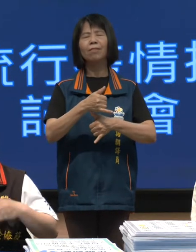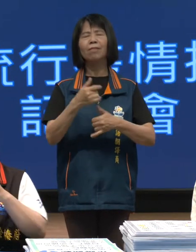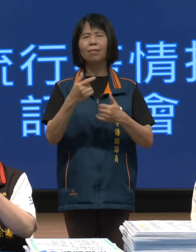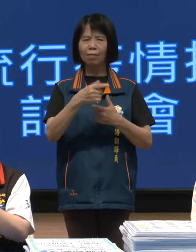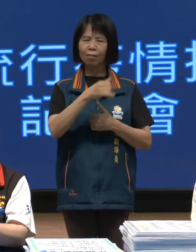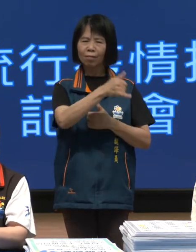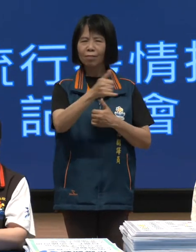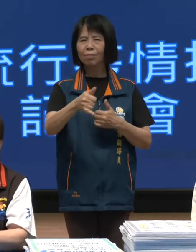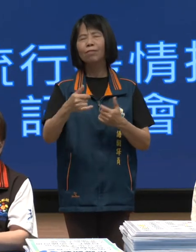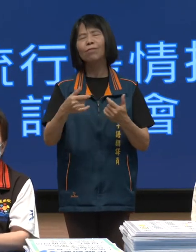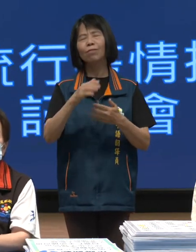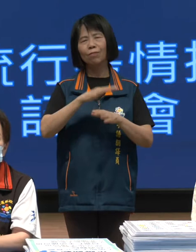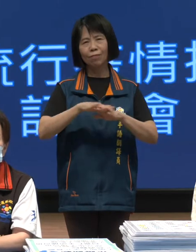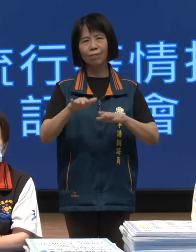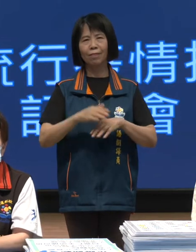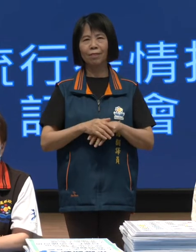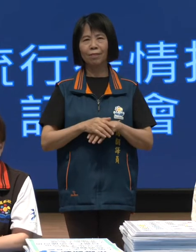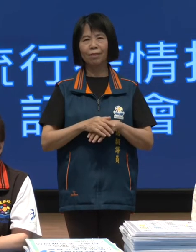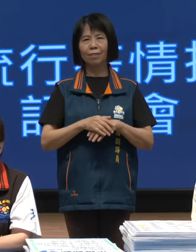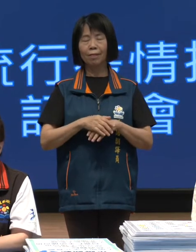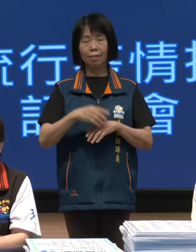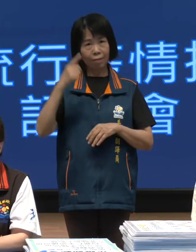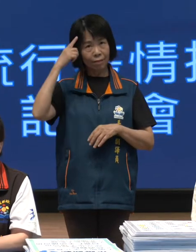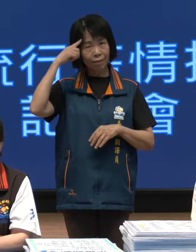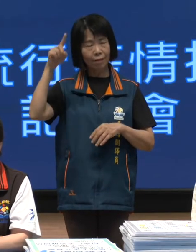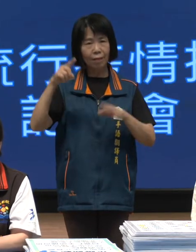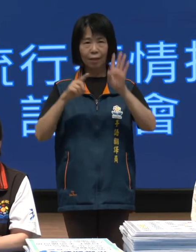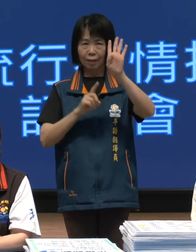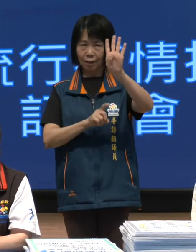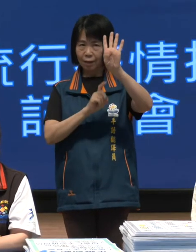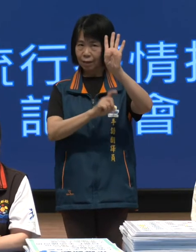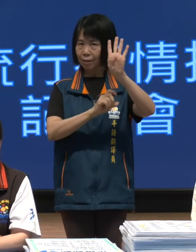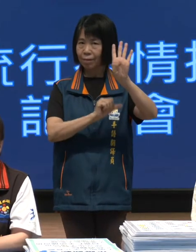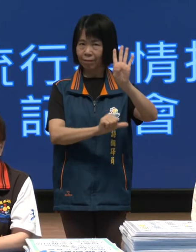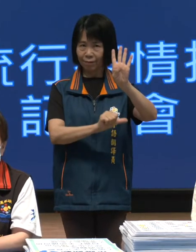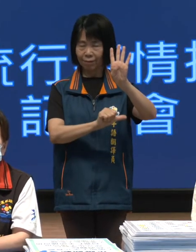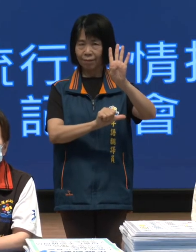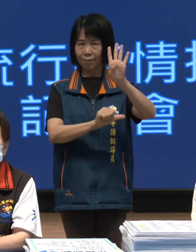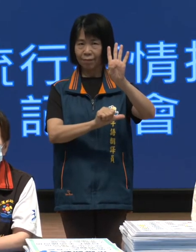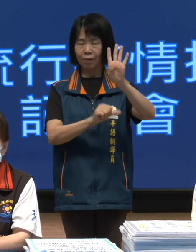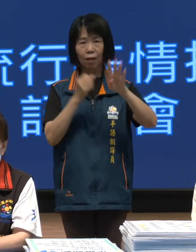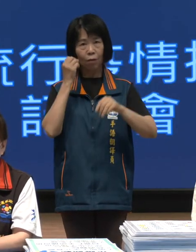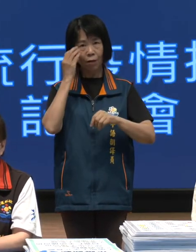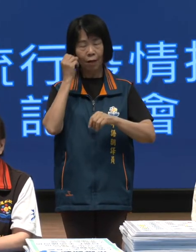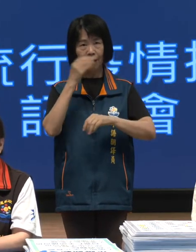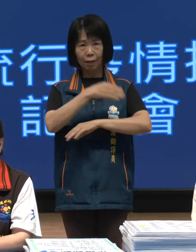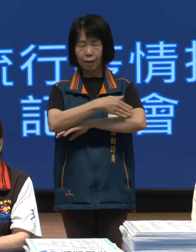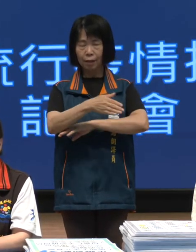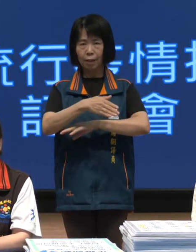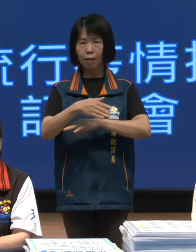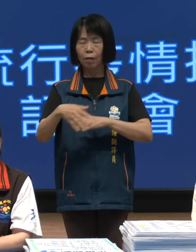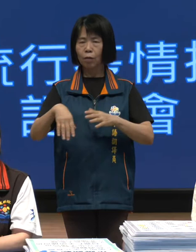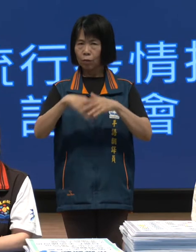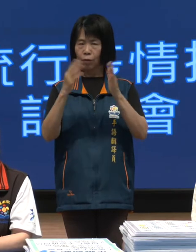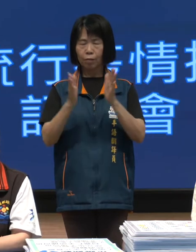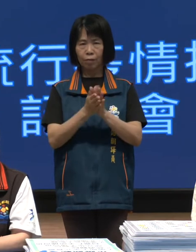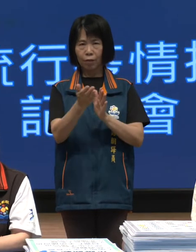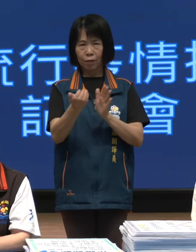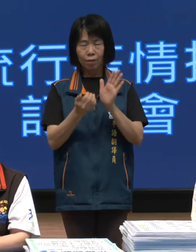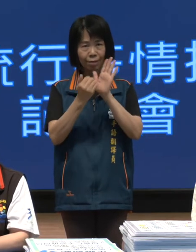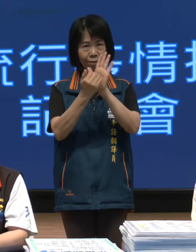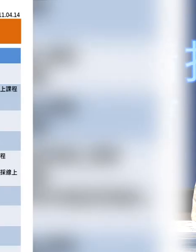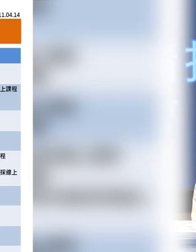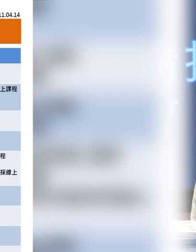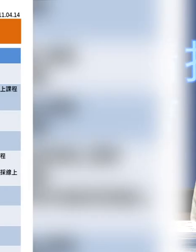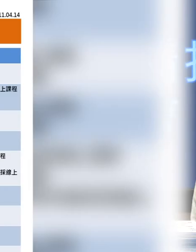这里我们就明天4月15号。明天花莲县全县预防课停课